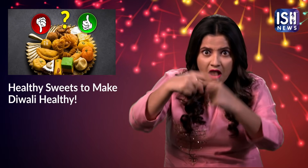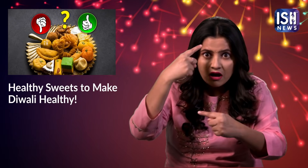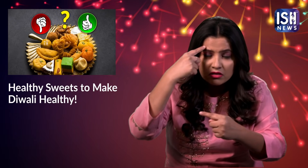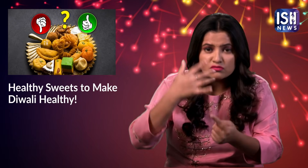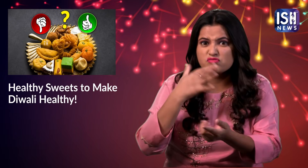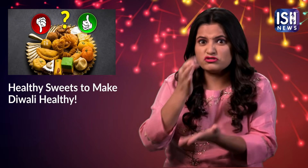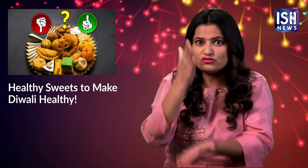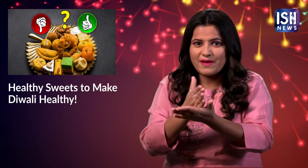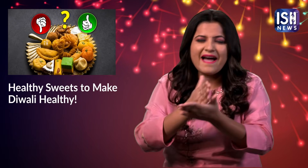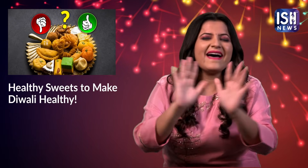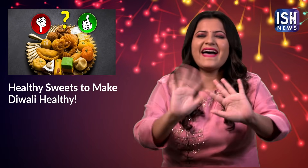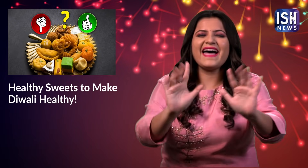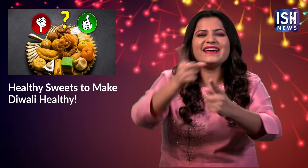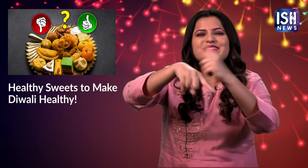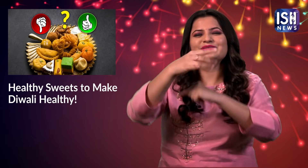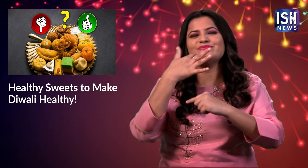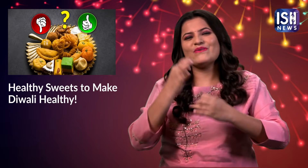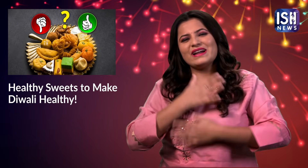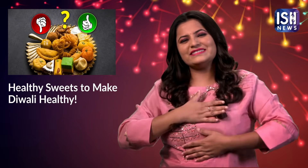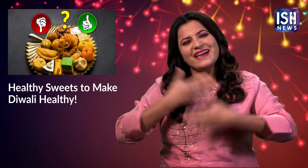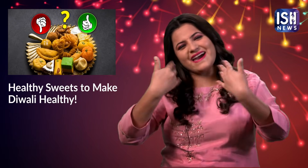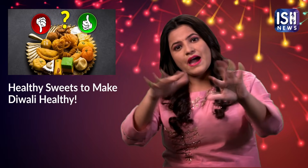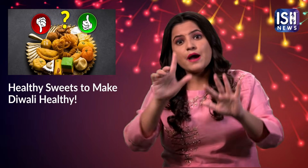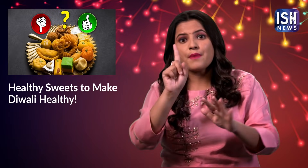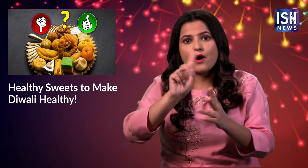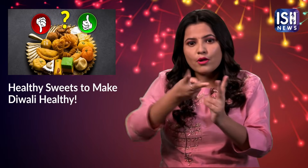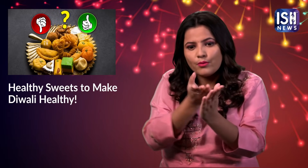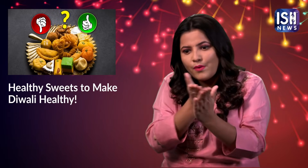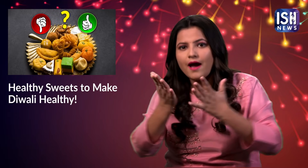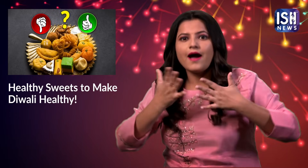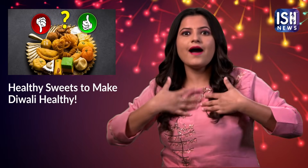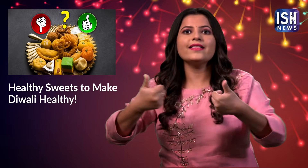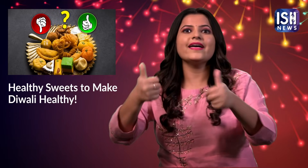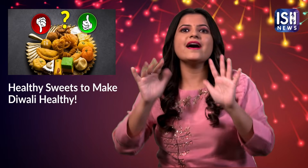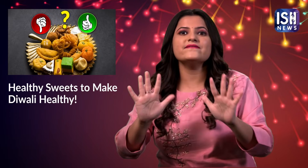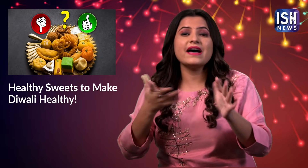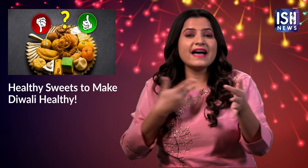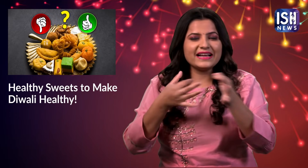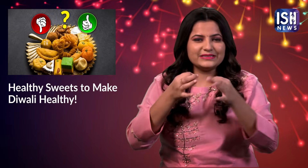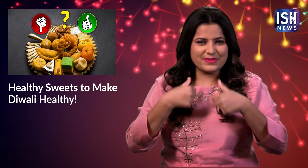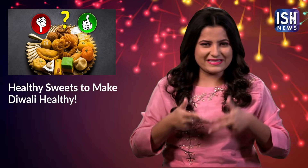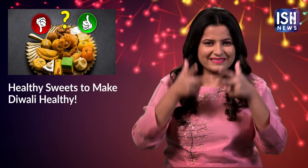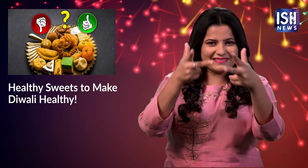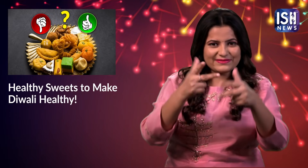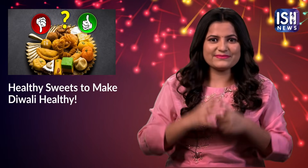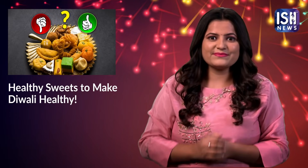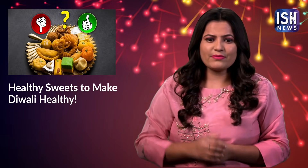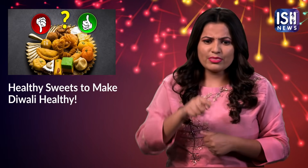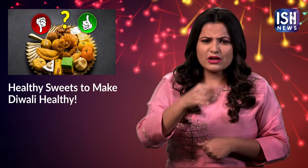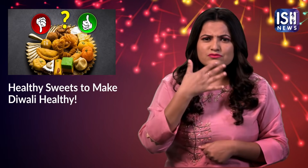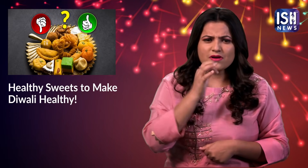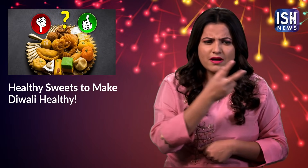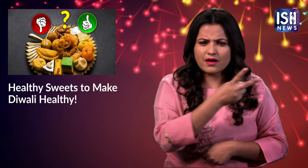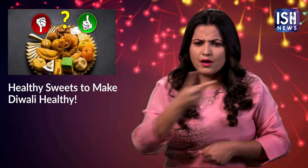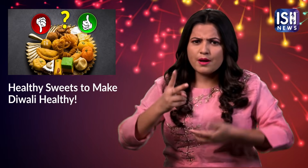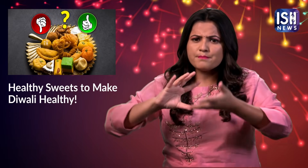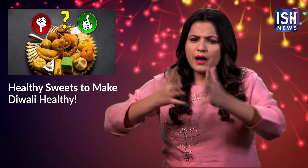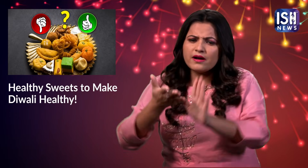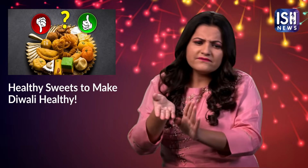कि मैं आपको मिठाई ना खाने के लिए कह रही हूँ बिल्कुल नहीं मैं आपको बताऊंगी कि उन्हें स्वस्त कैसे बनाया जाए दूद्ध प्रोटीन